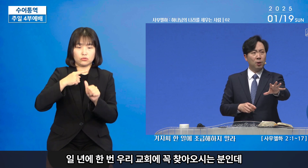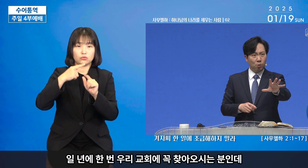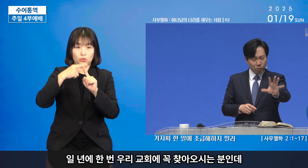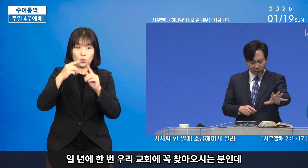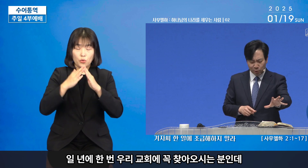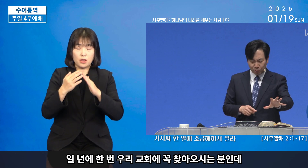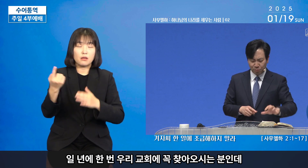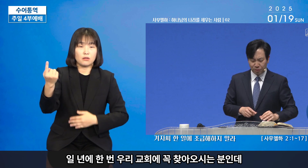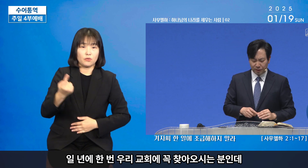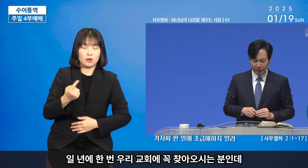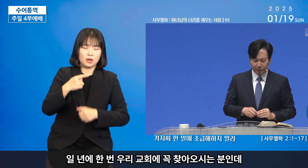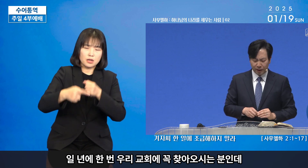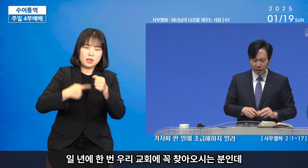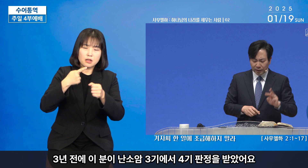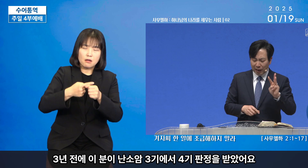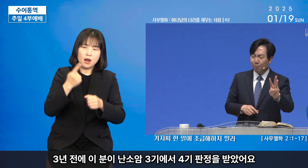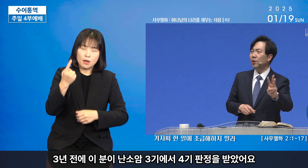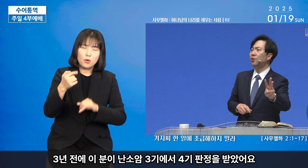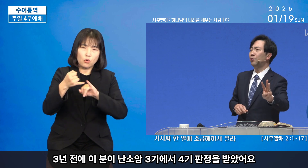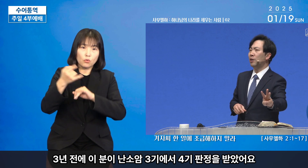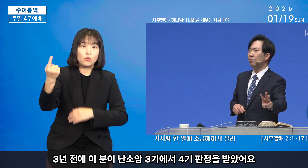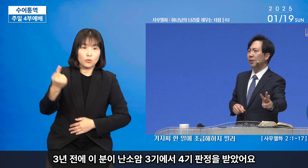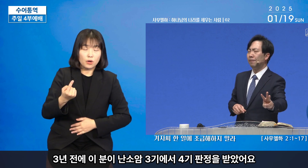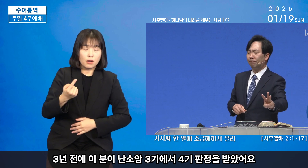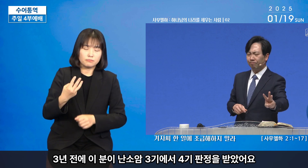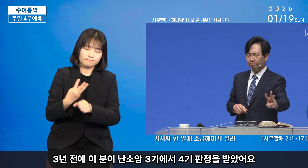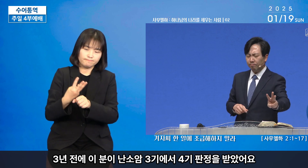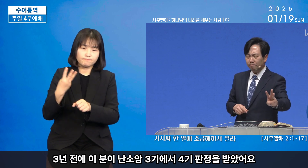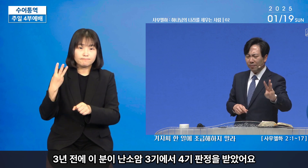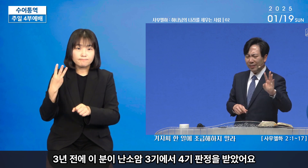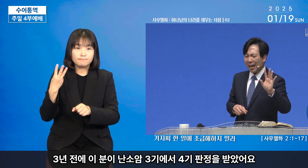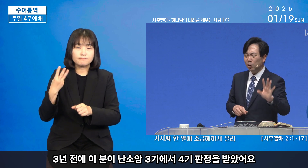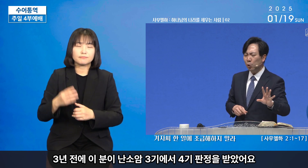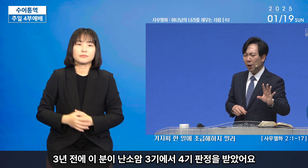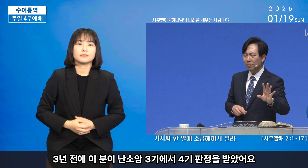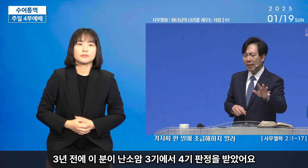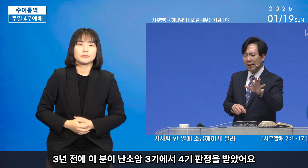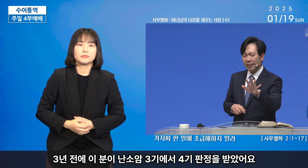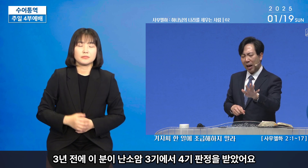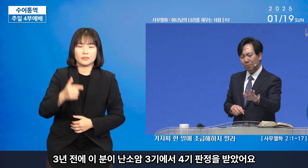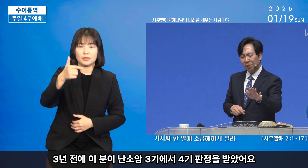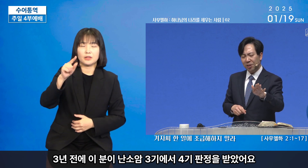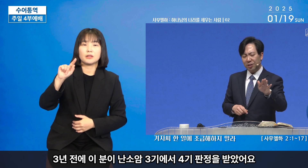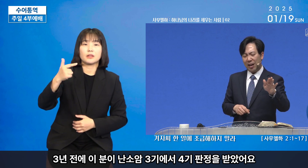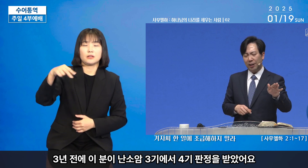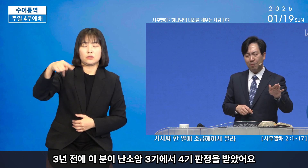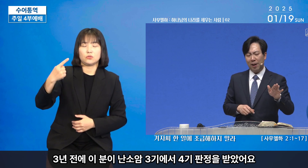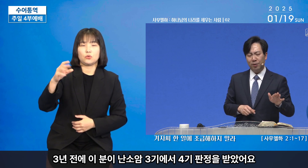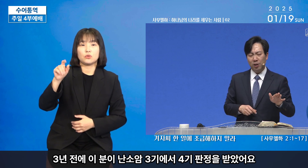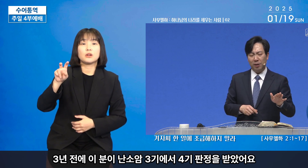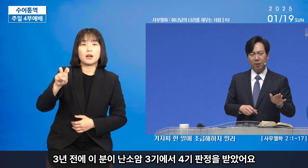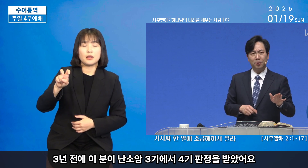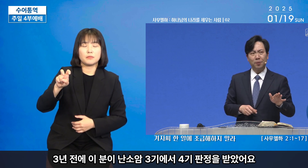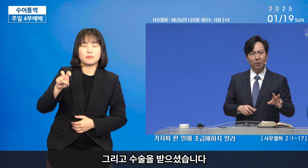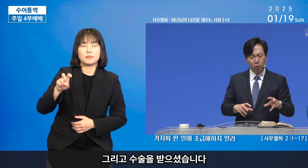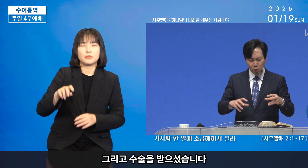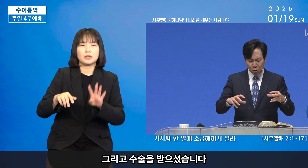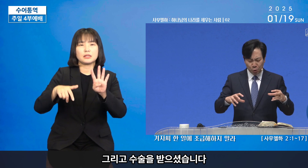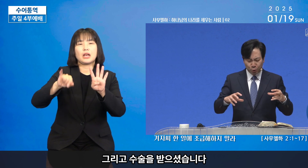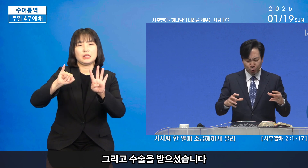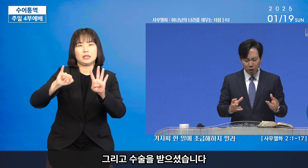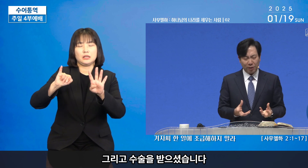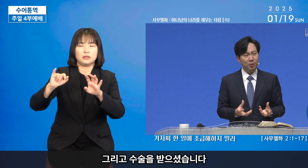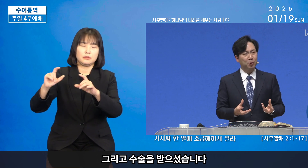교회에 꼭 찾아오시는 분인데 3년 전에 이분이 난소암 3기에서 4기 판정을 받았어요.